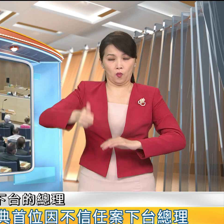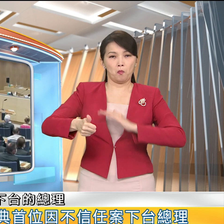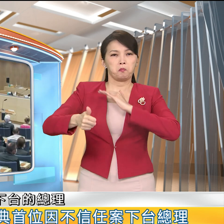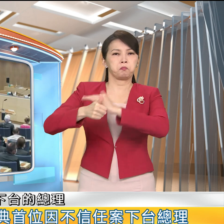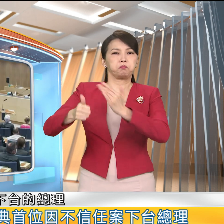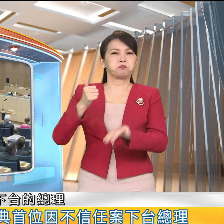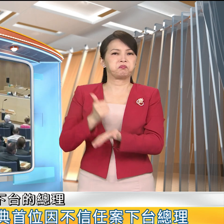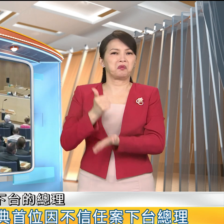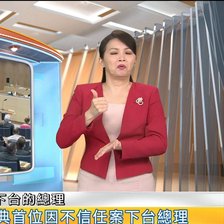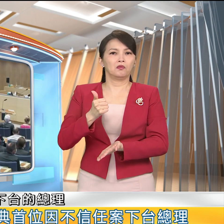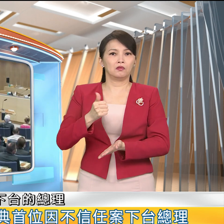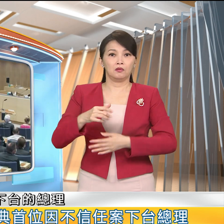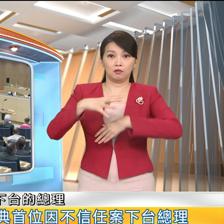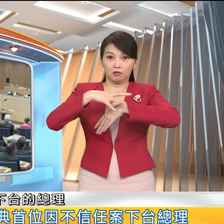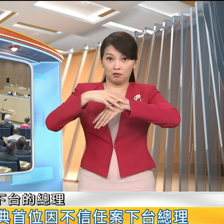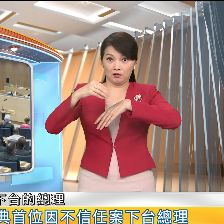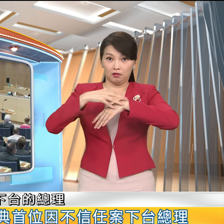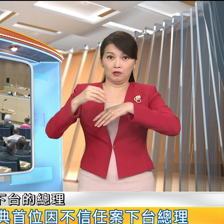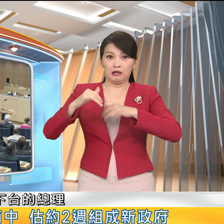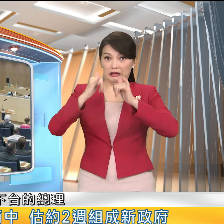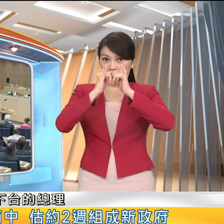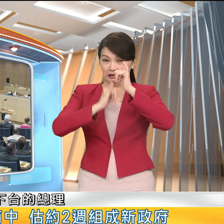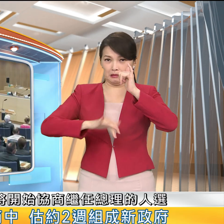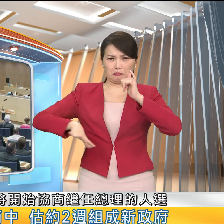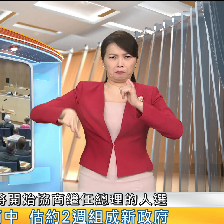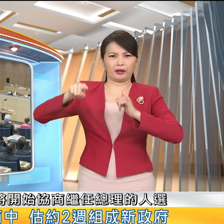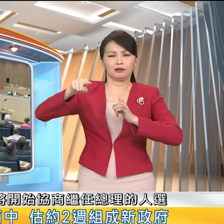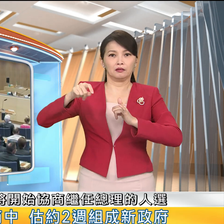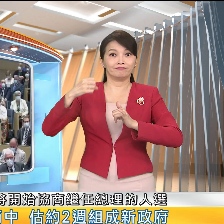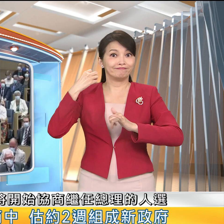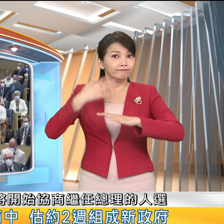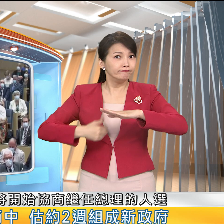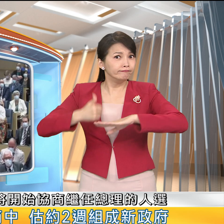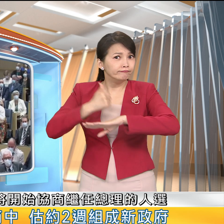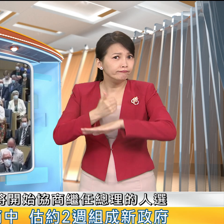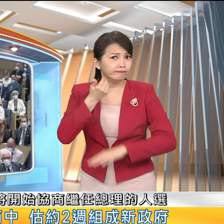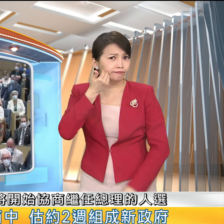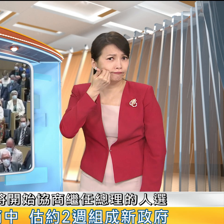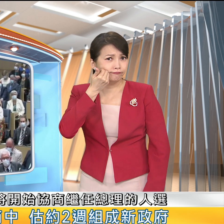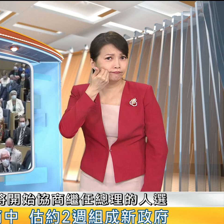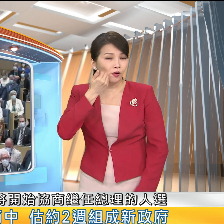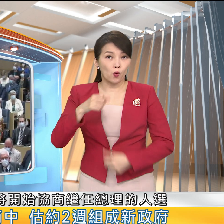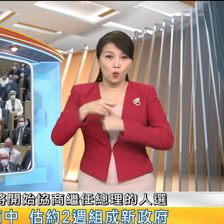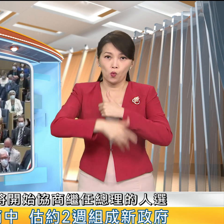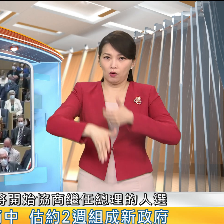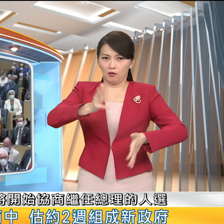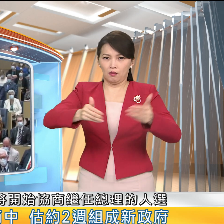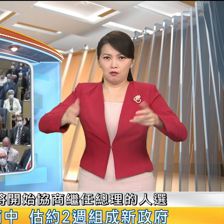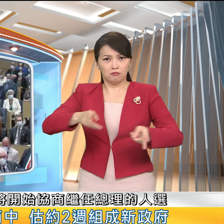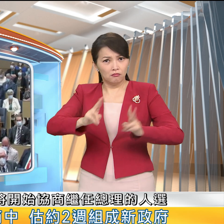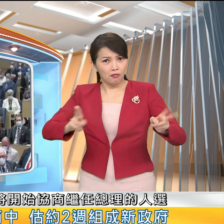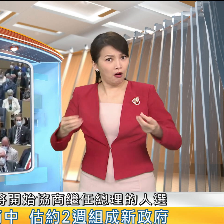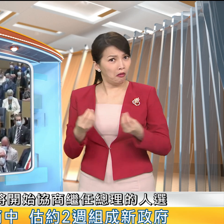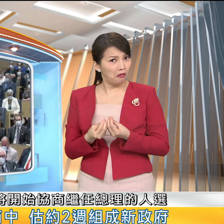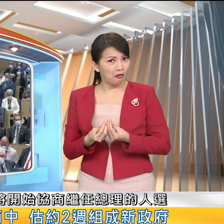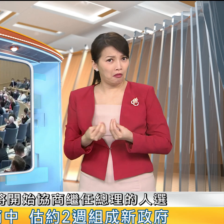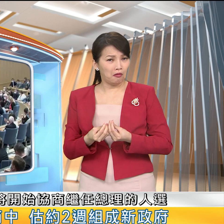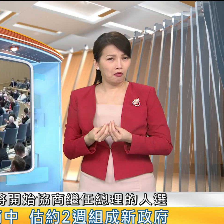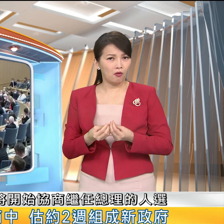为不信任案下台的总理。瑞典国会议长将开始协商继任总理的人选，